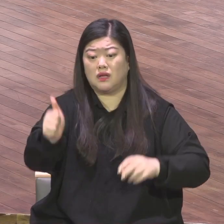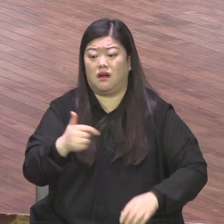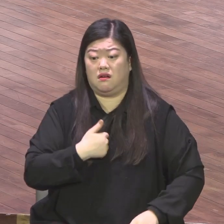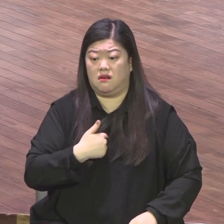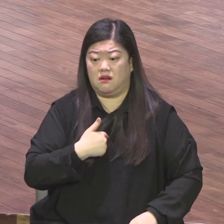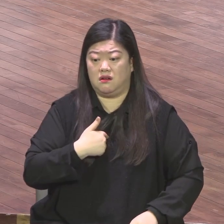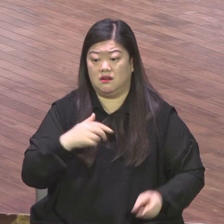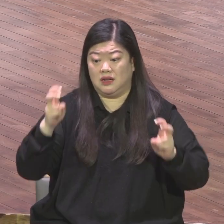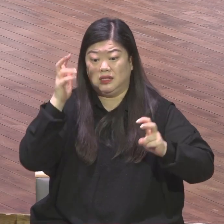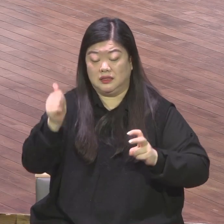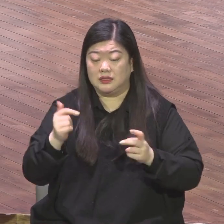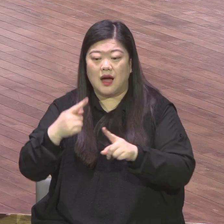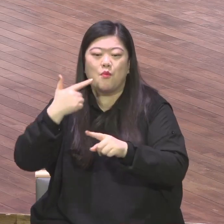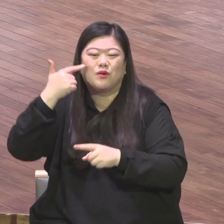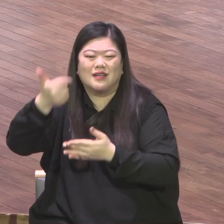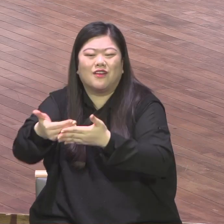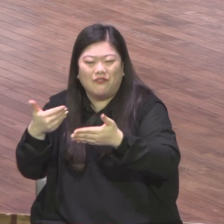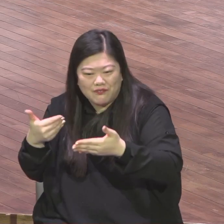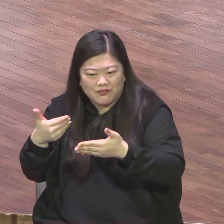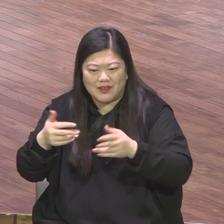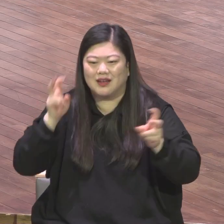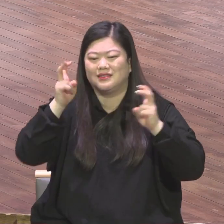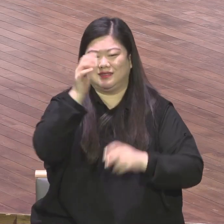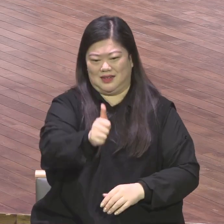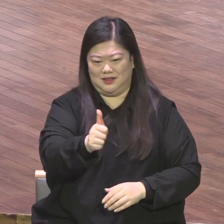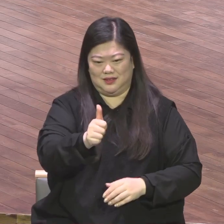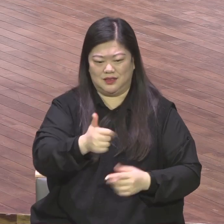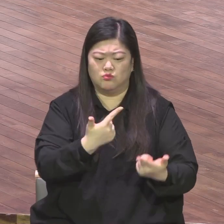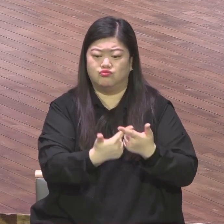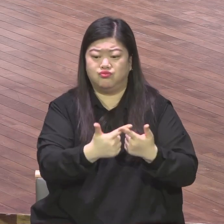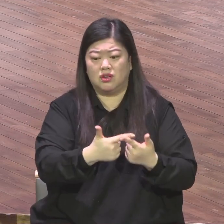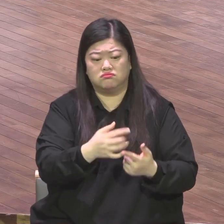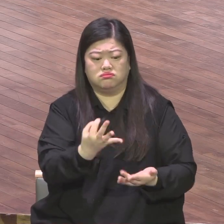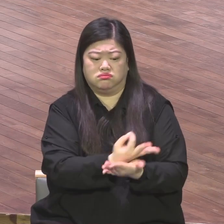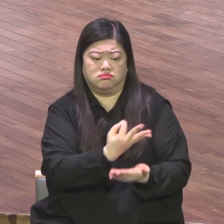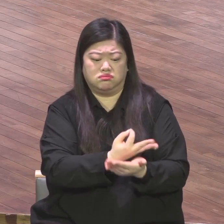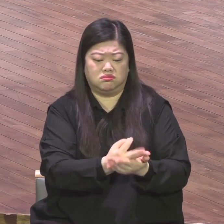가라면 가는 거예요. 갔어. 그 다음 몰라요.